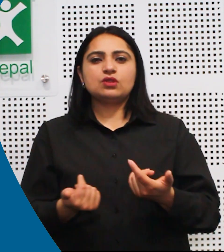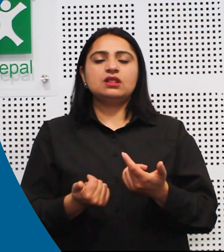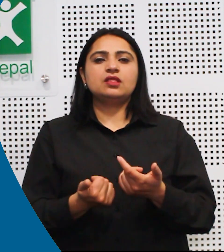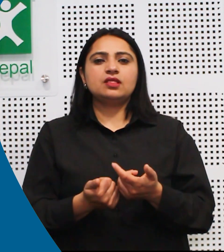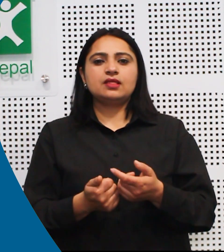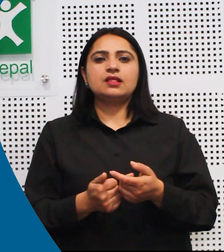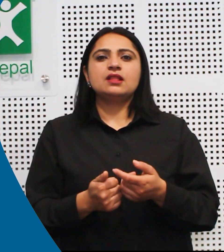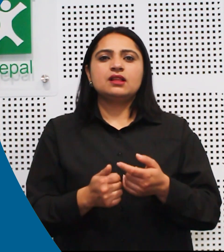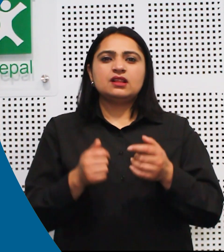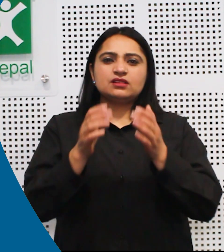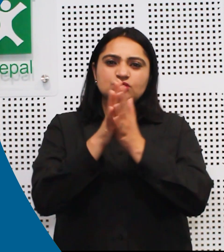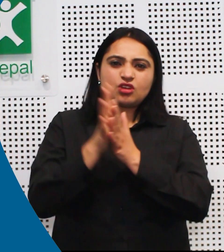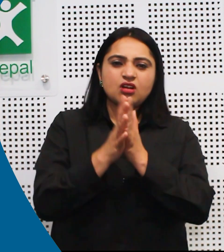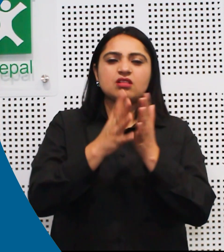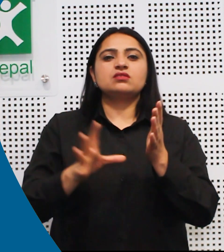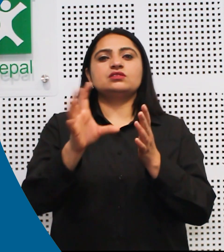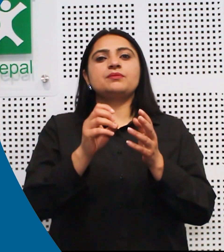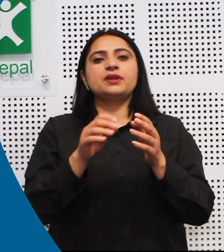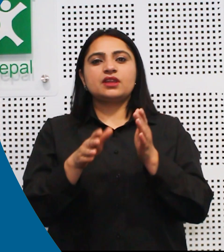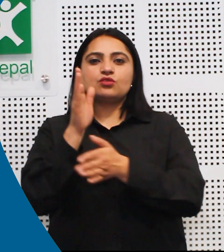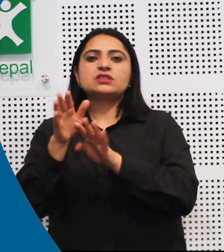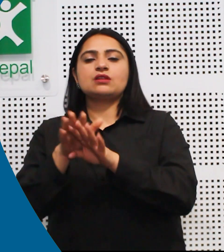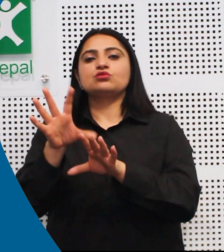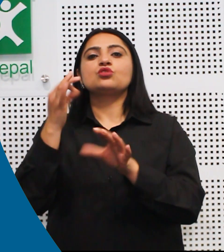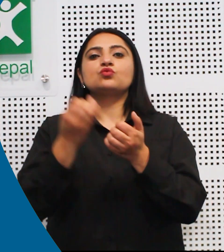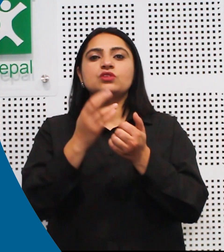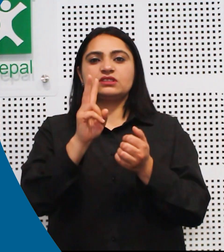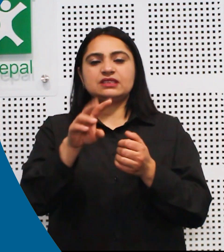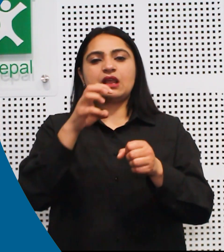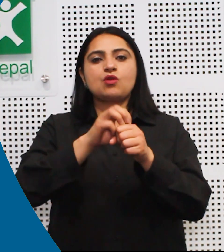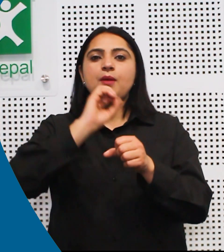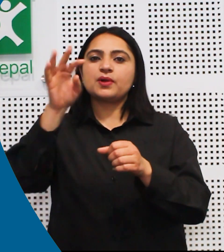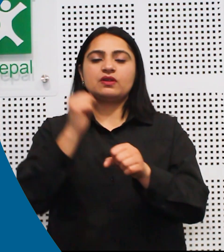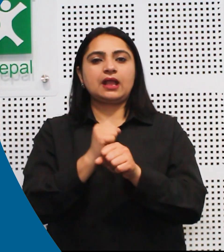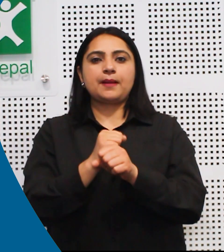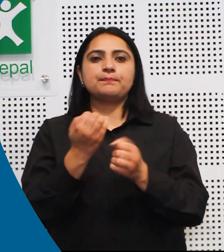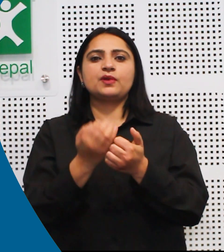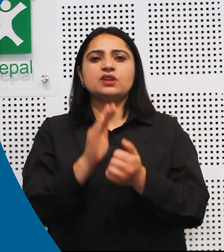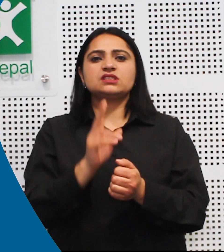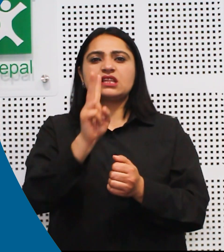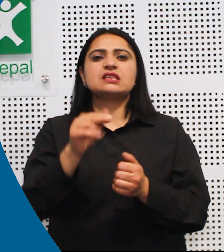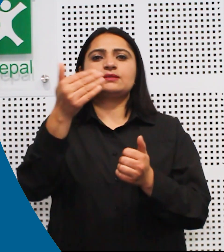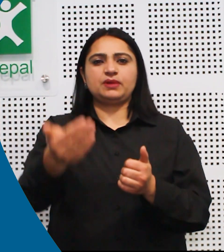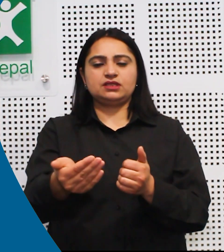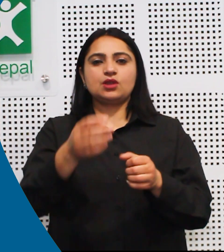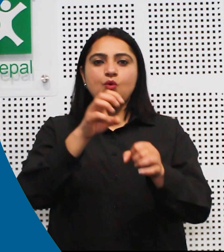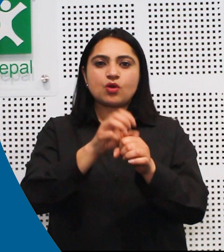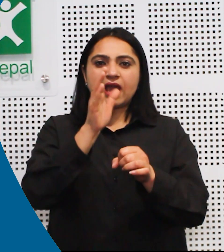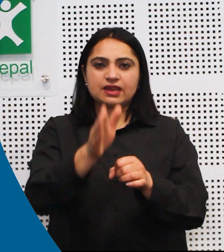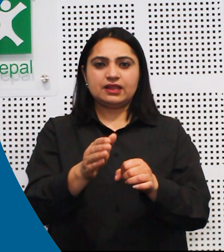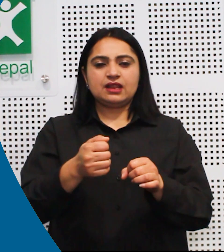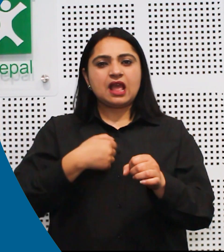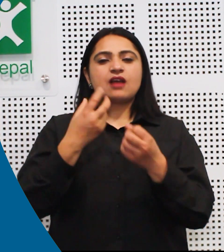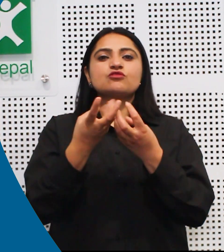लिएर वन जङ्गल सबैका योजनाहरू छनौट गरिन्छ, त्यसलाई वडामा पठाउने काम गरिन्छ। त्यसपछि वडाले